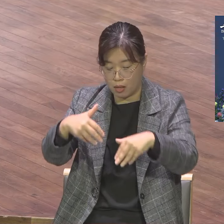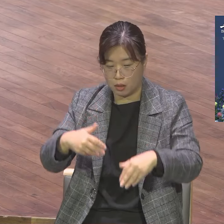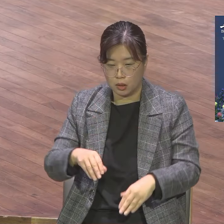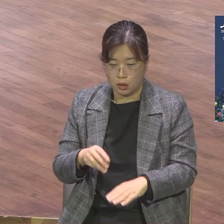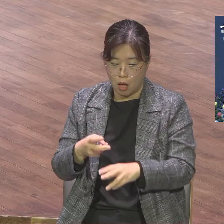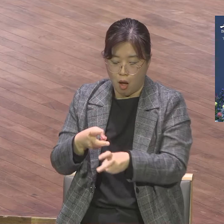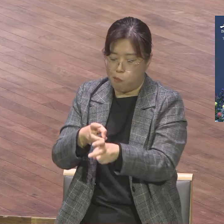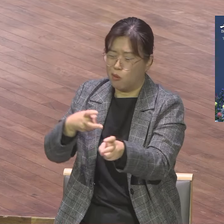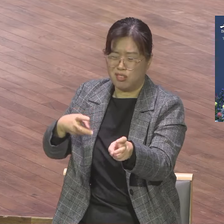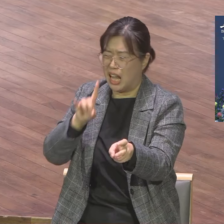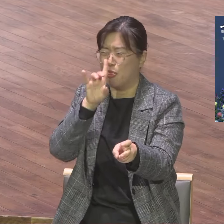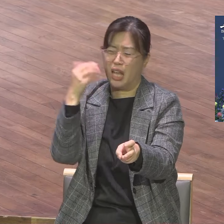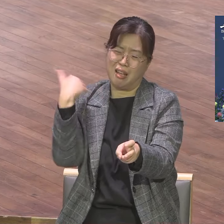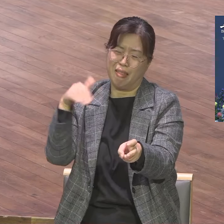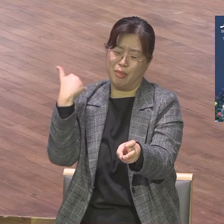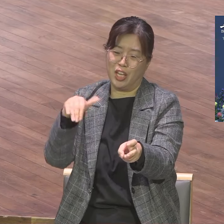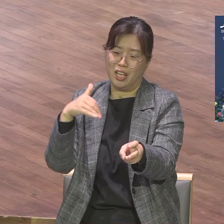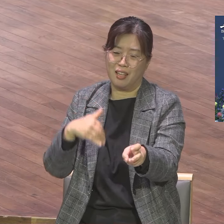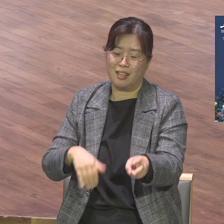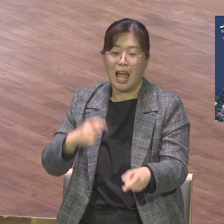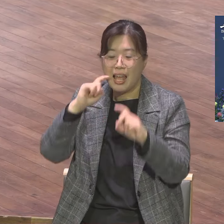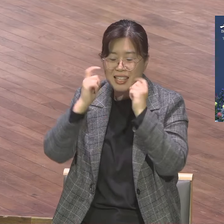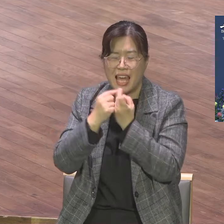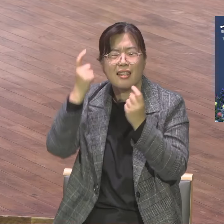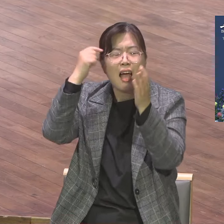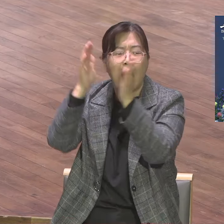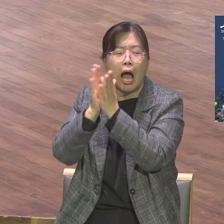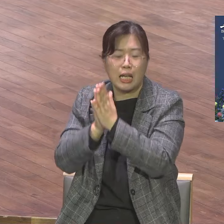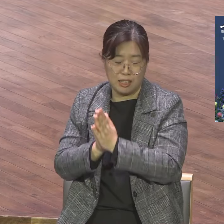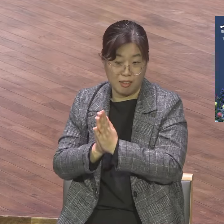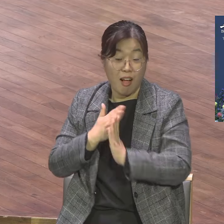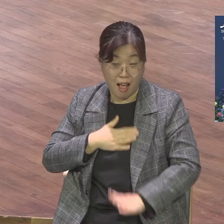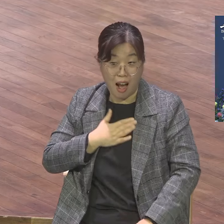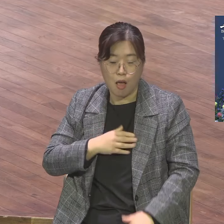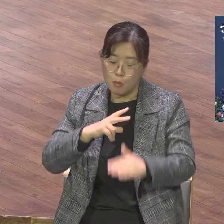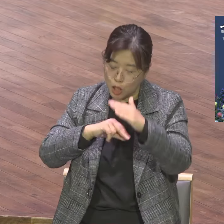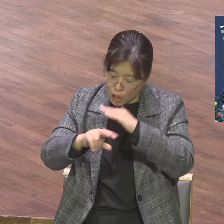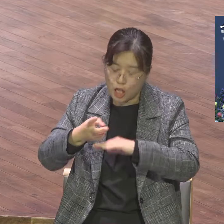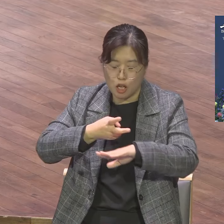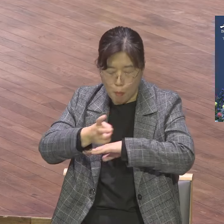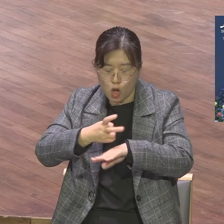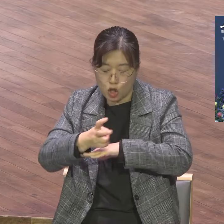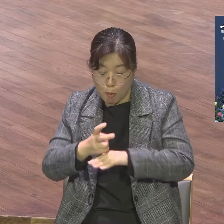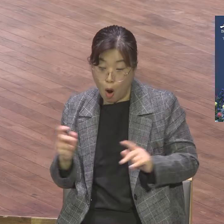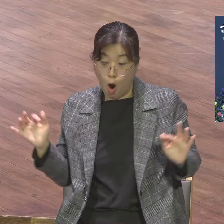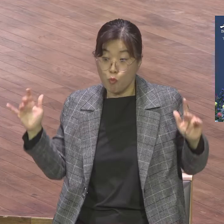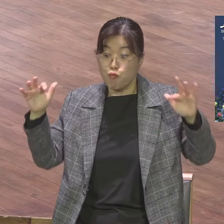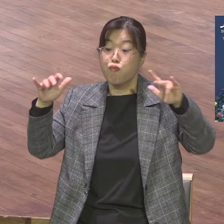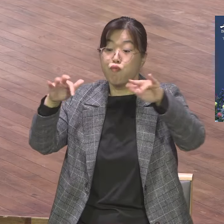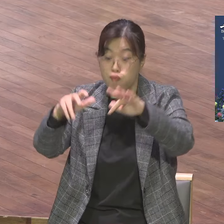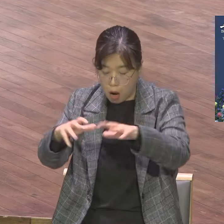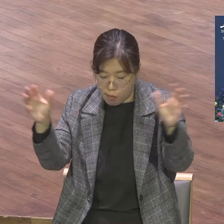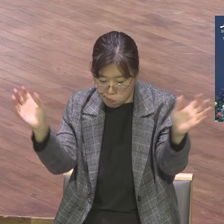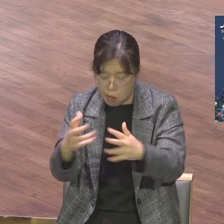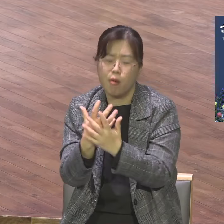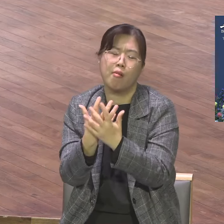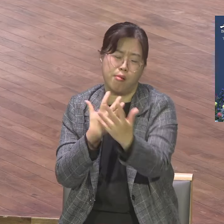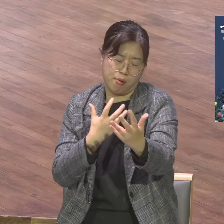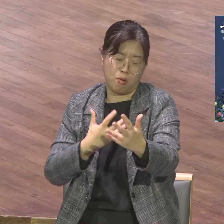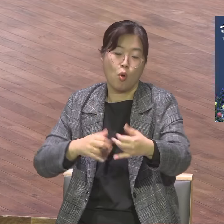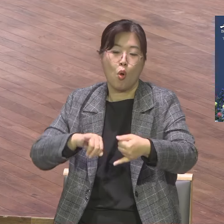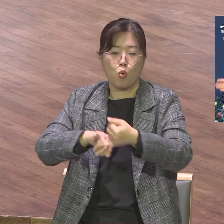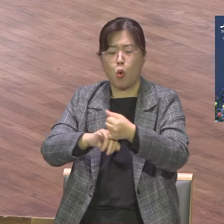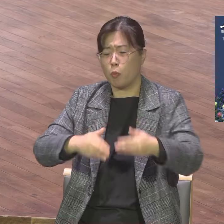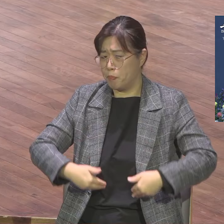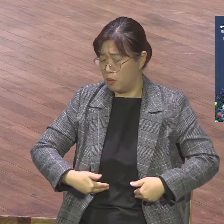지금 심각합니다. 이거 지금 이미 지금 진행되고 있습니다. 목사들 지금 이 지금 동성애